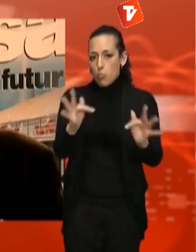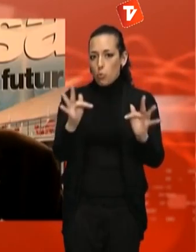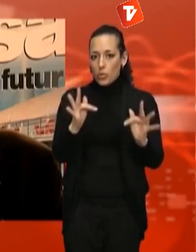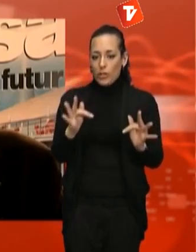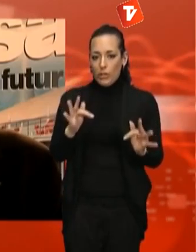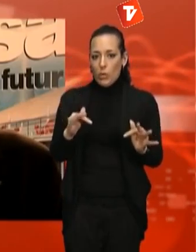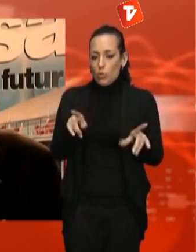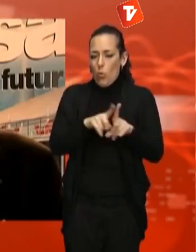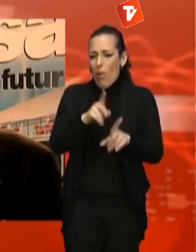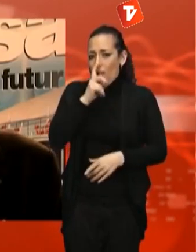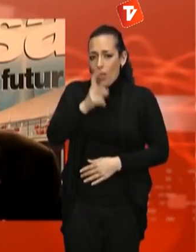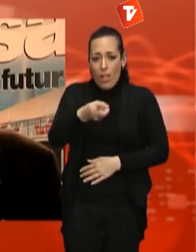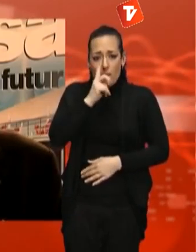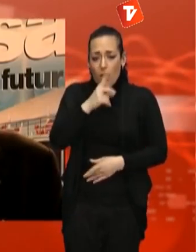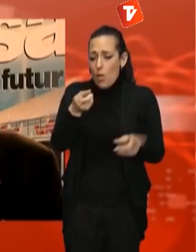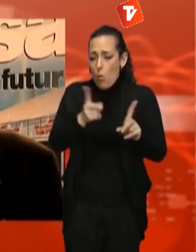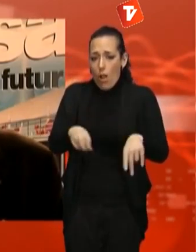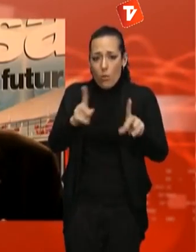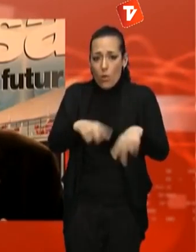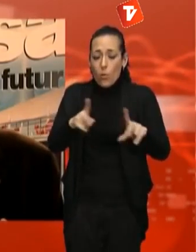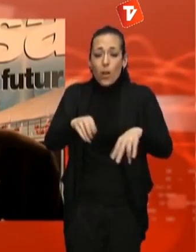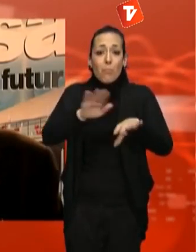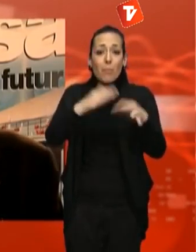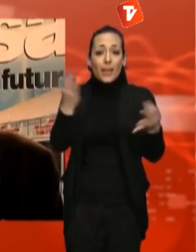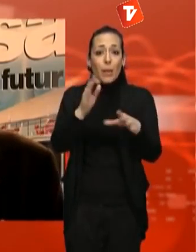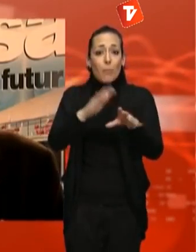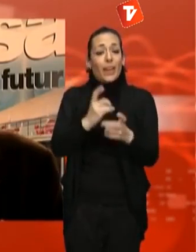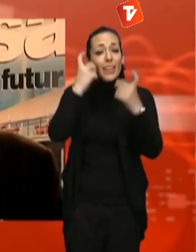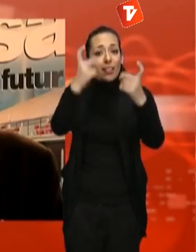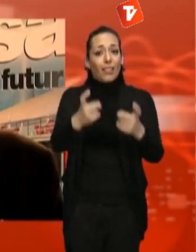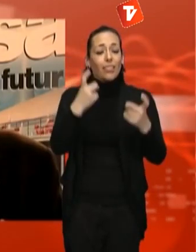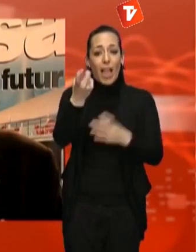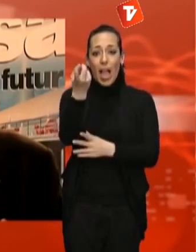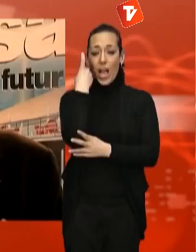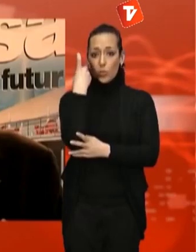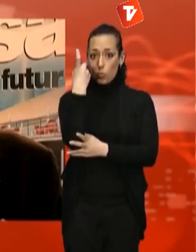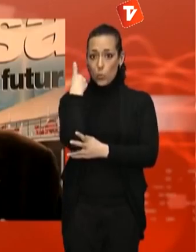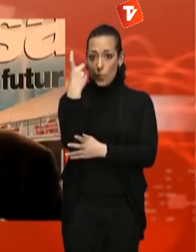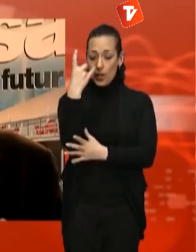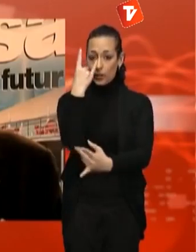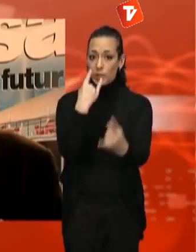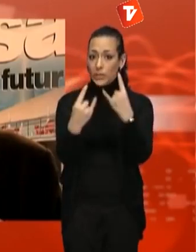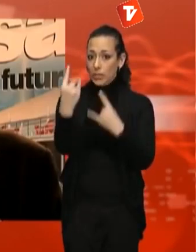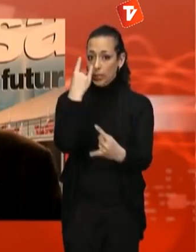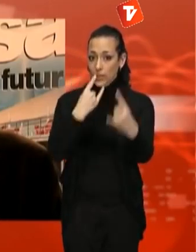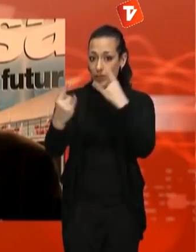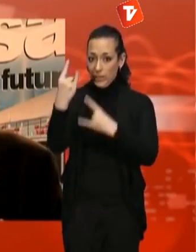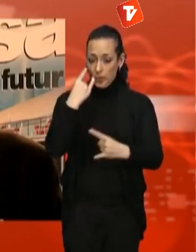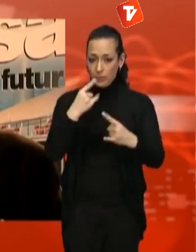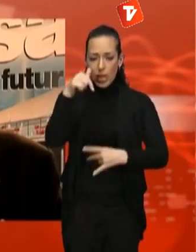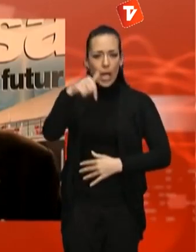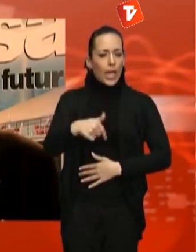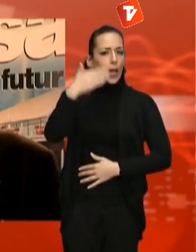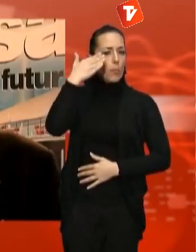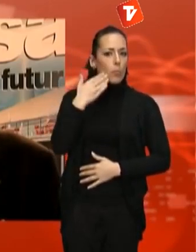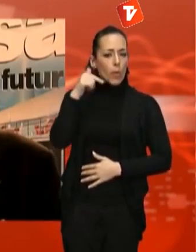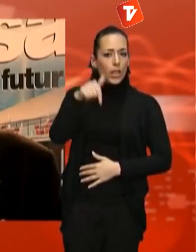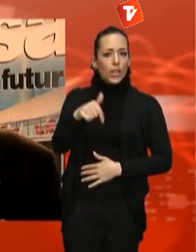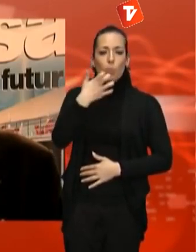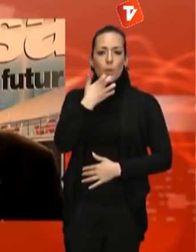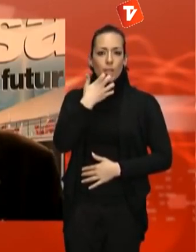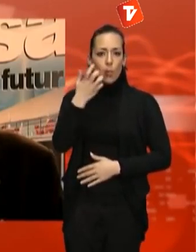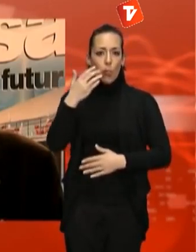per tal d'atraure tots els estudiants al nostre campus. fet, durant tot aquest matí han anat passant força gent de Girona que s'han interessat